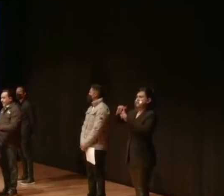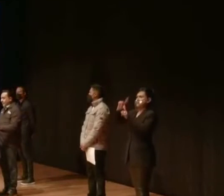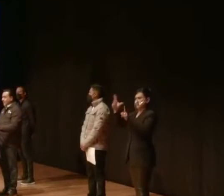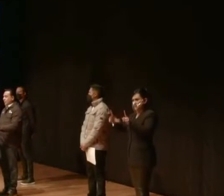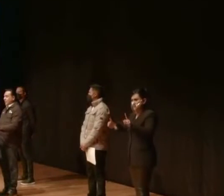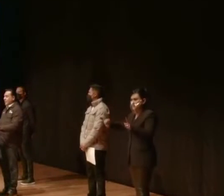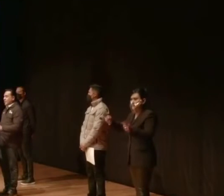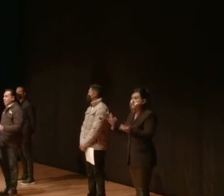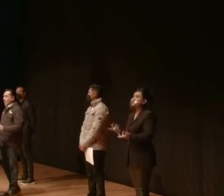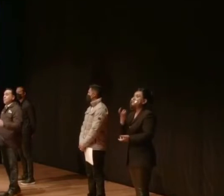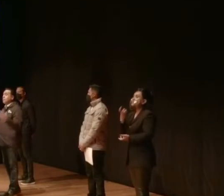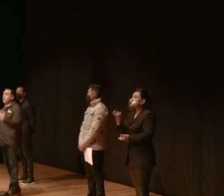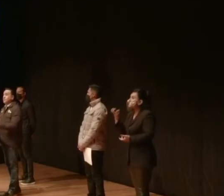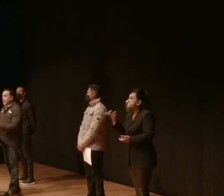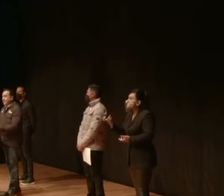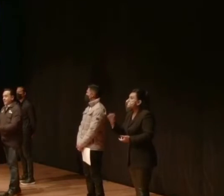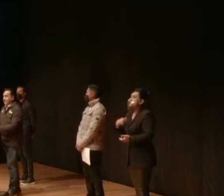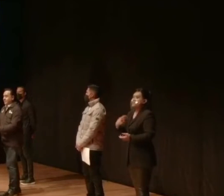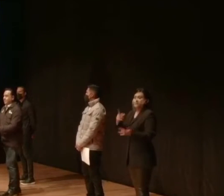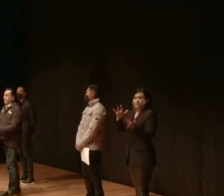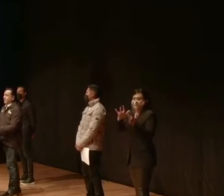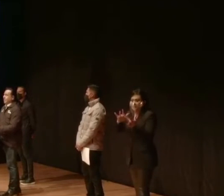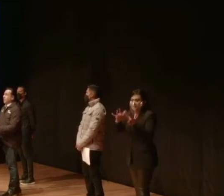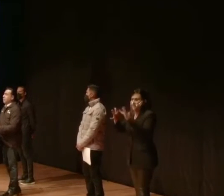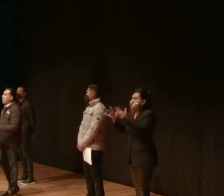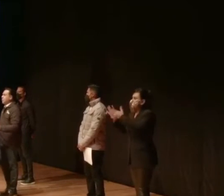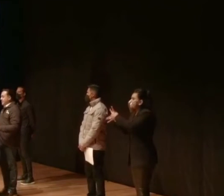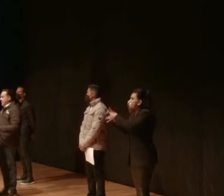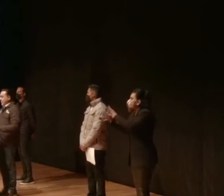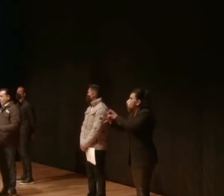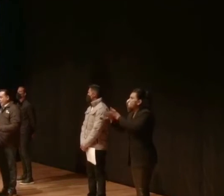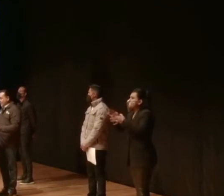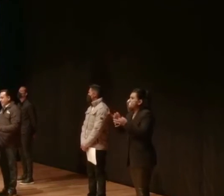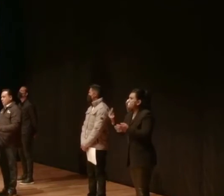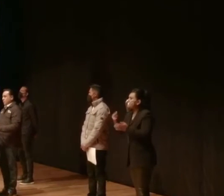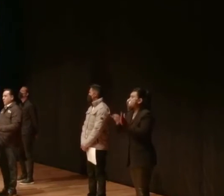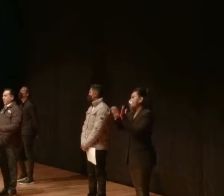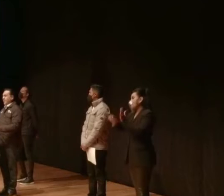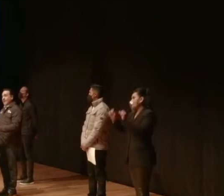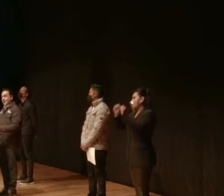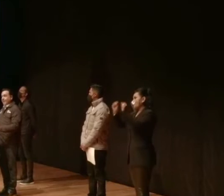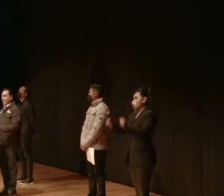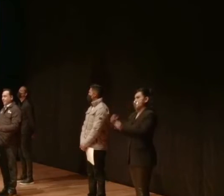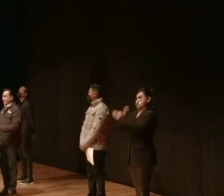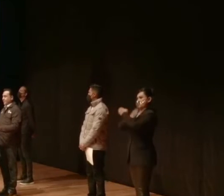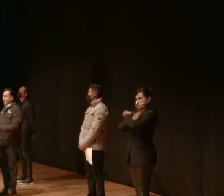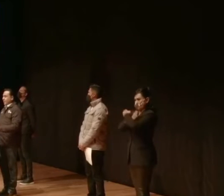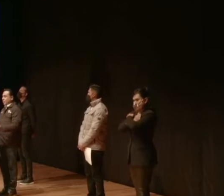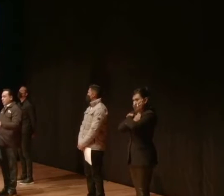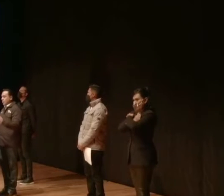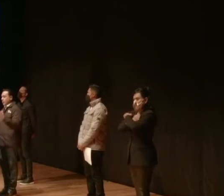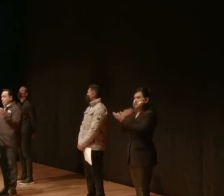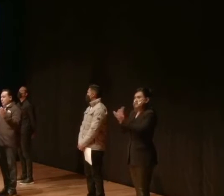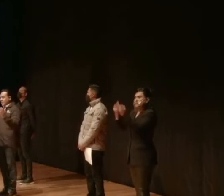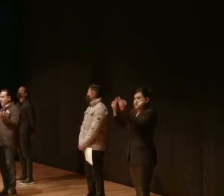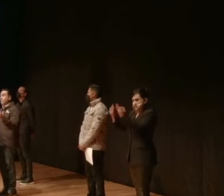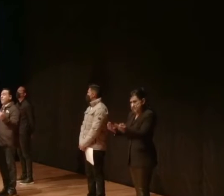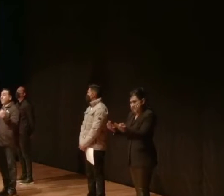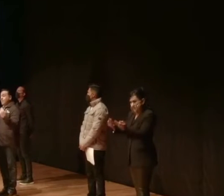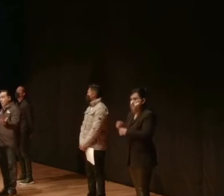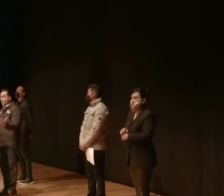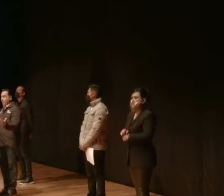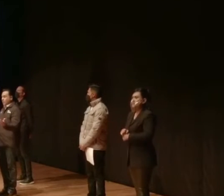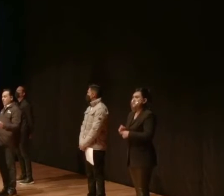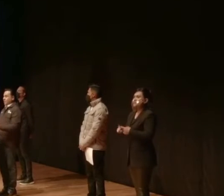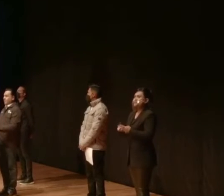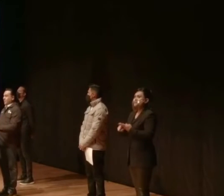se ha tenido que vincular muchas piezas, como un sistema educativo de calidad, un ecosistema